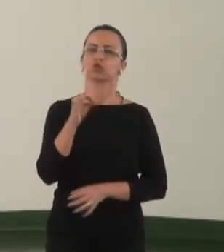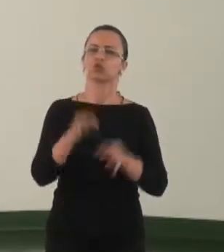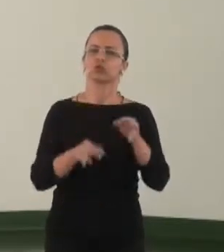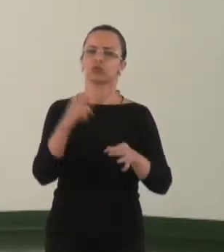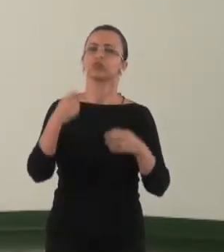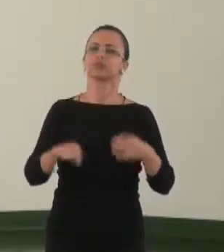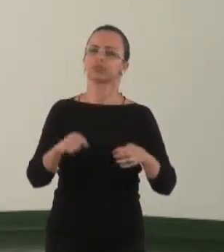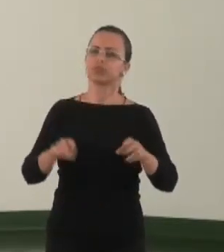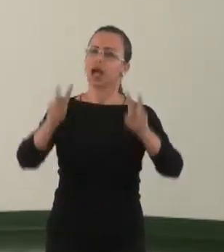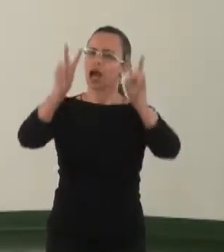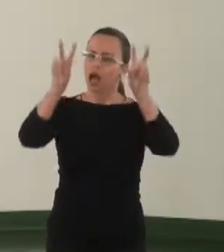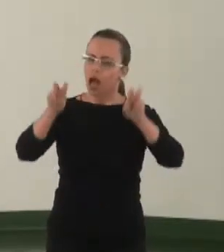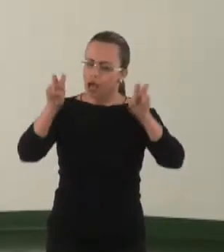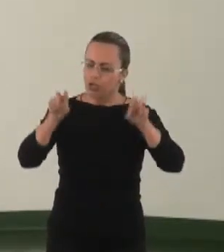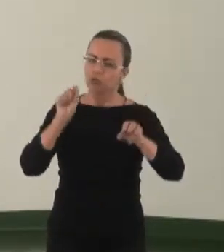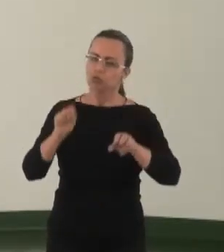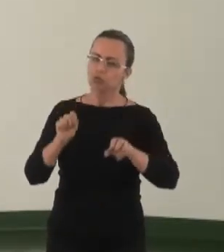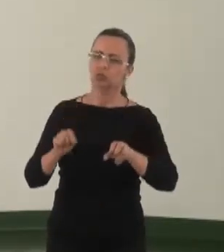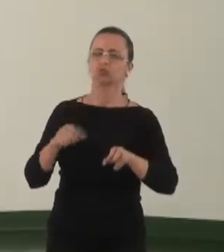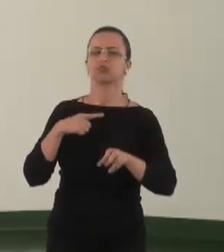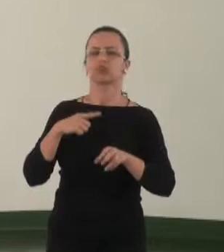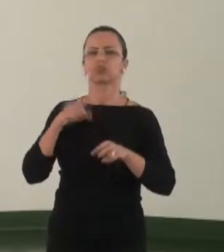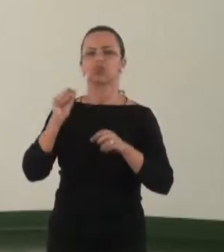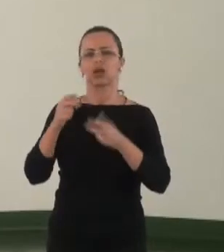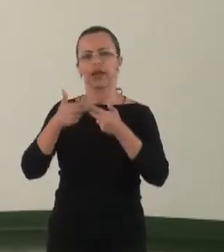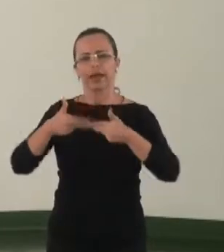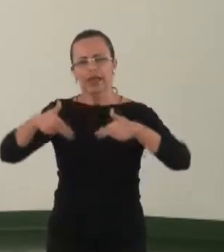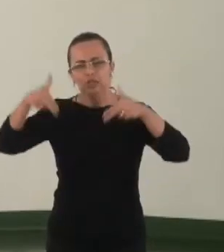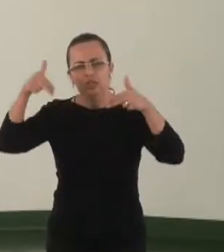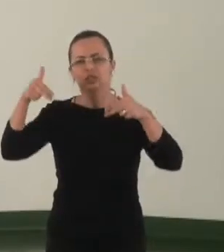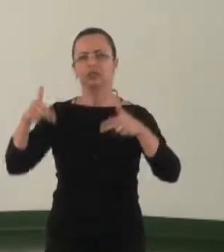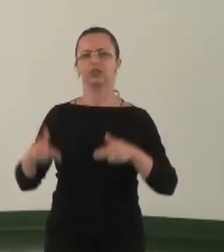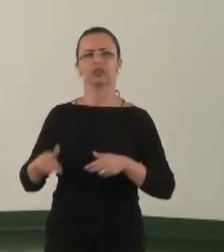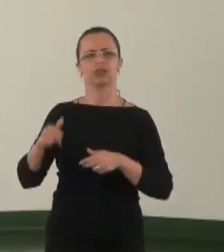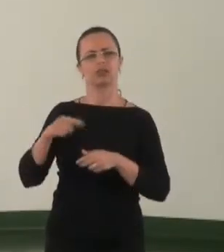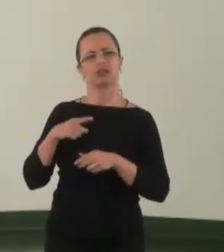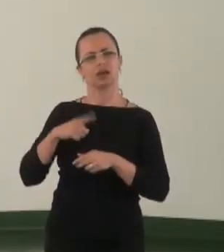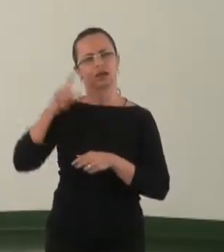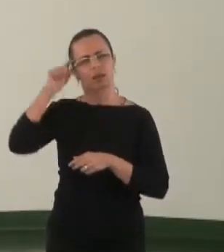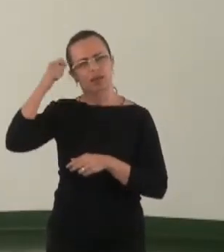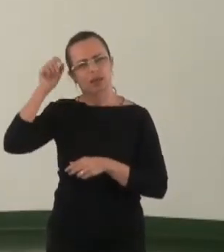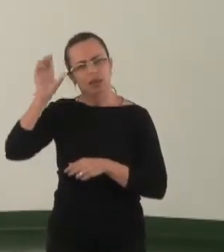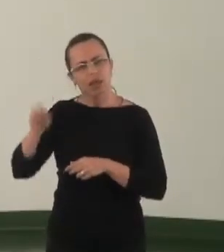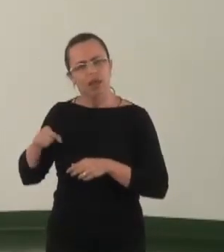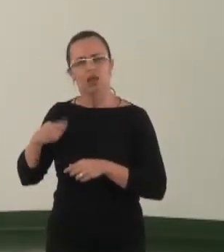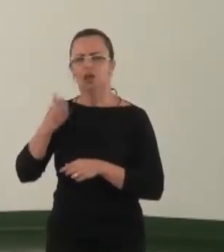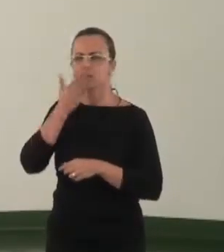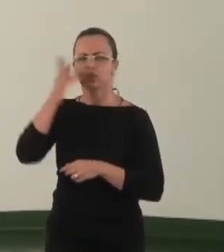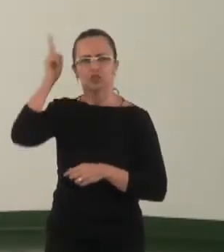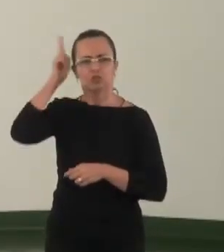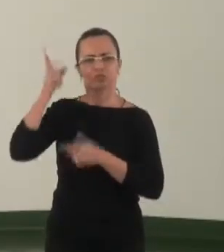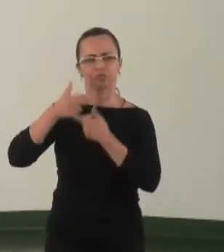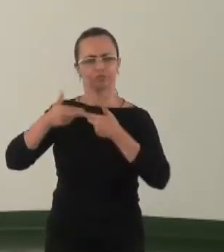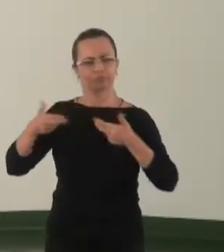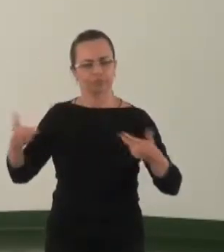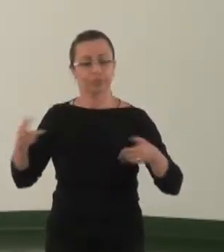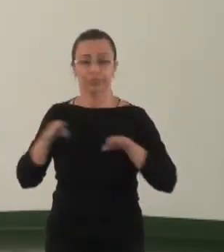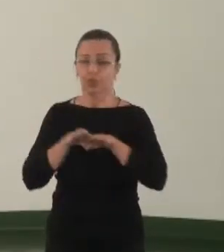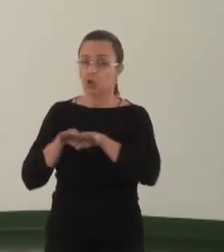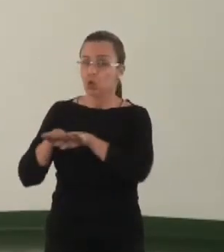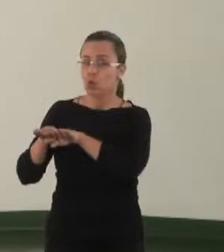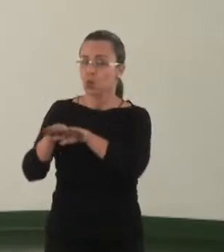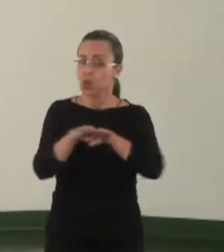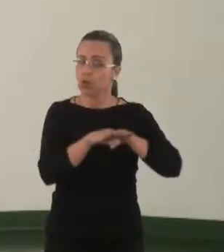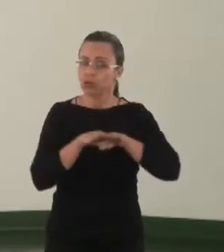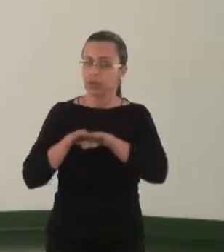temática étnico-racial, nos concursos não só para promotores, mas também para servidores do Ministério Público, inclusive em relação ao Estatuto da Igualdade Racial e